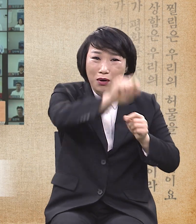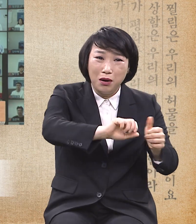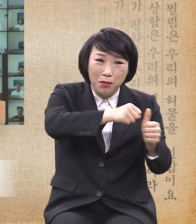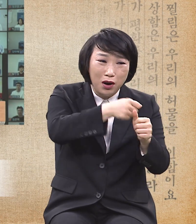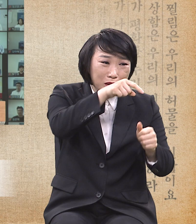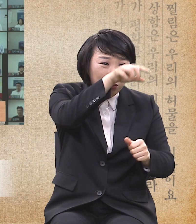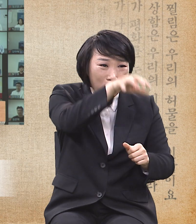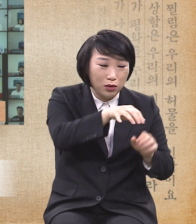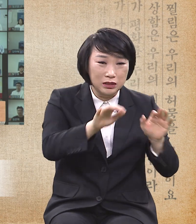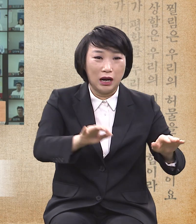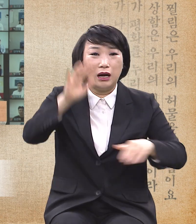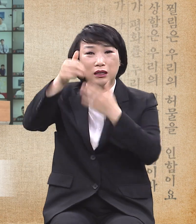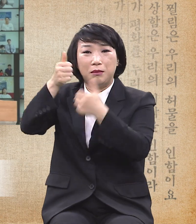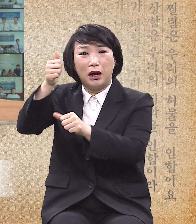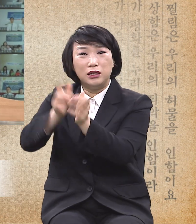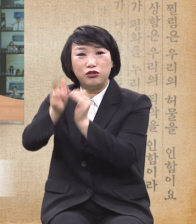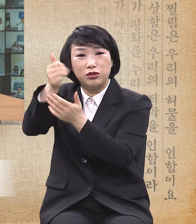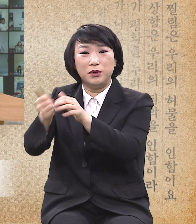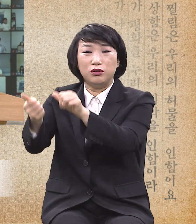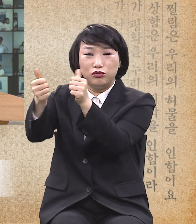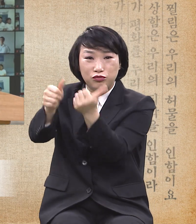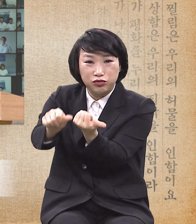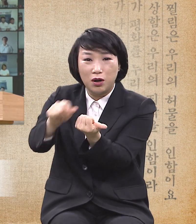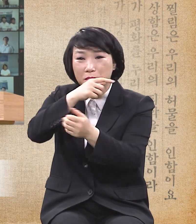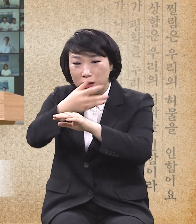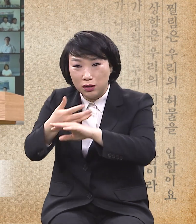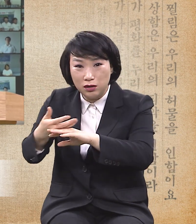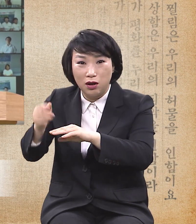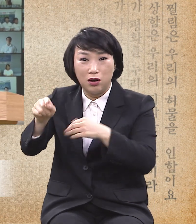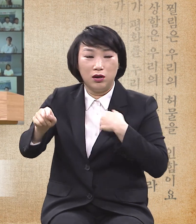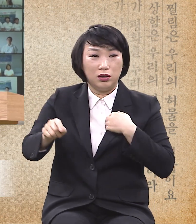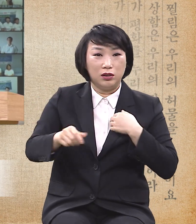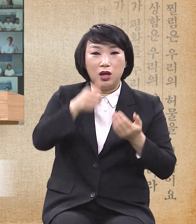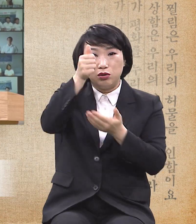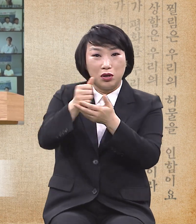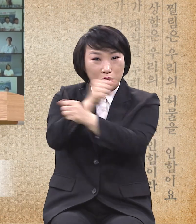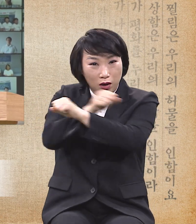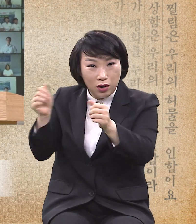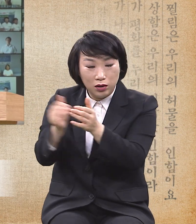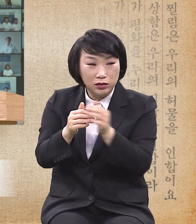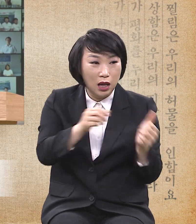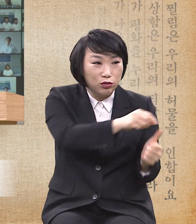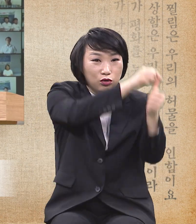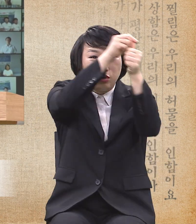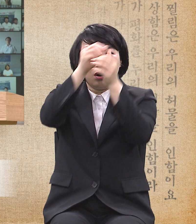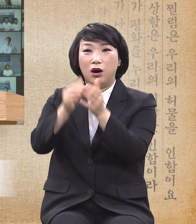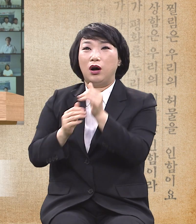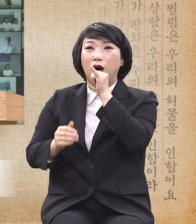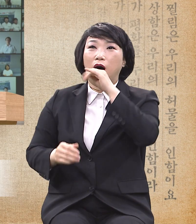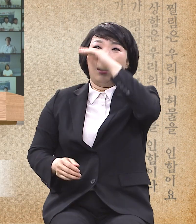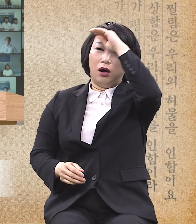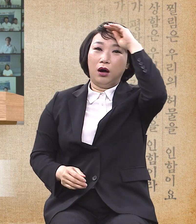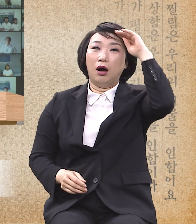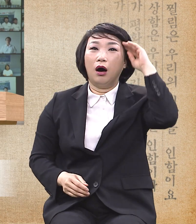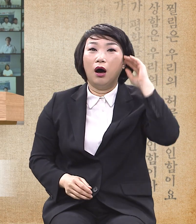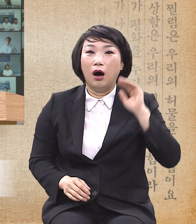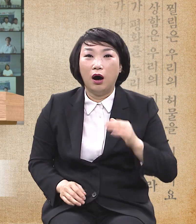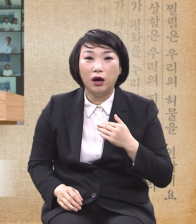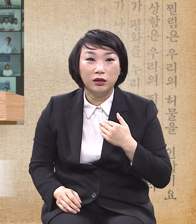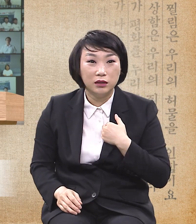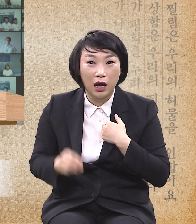형벌에서 하나님의 아들이 죽으심으로 피 흘리심으로 내 죄를 사하고 내가 구원받았다면 이분